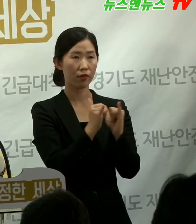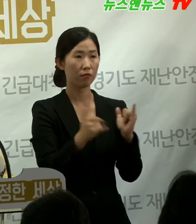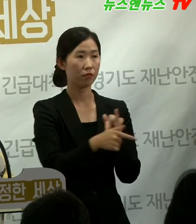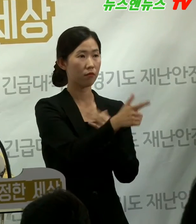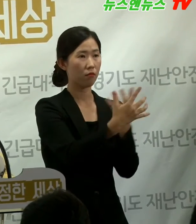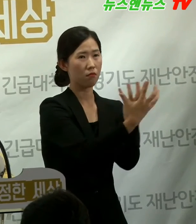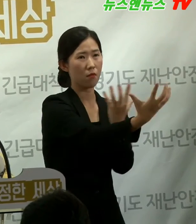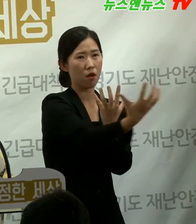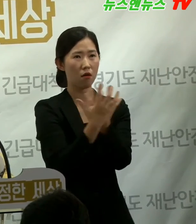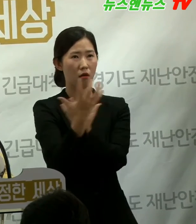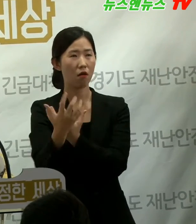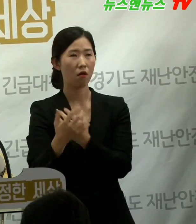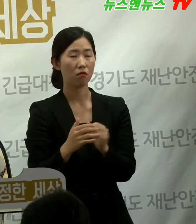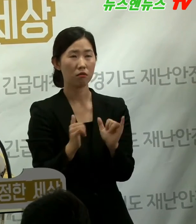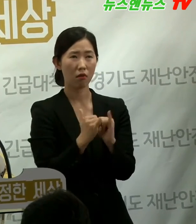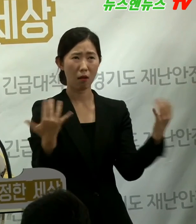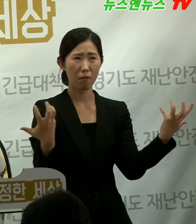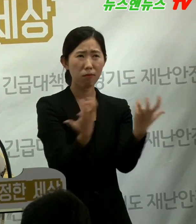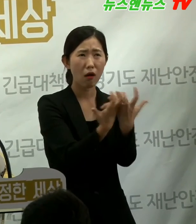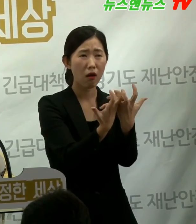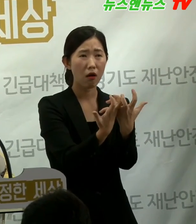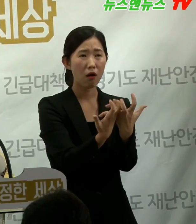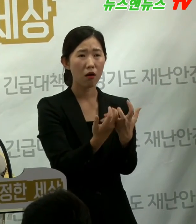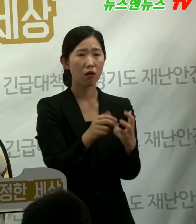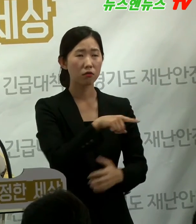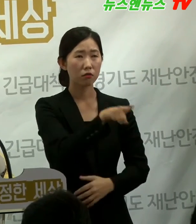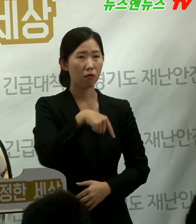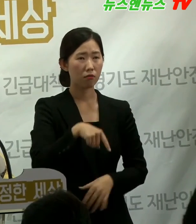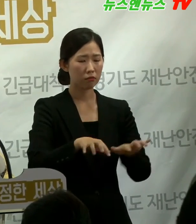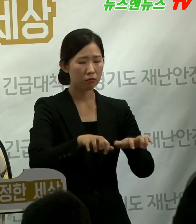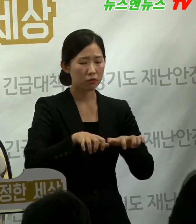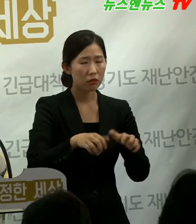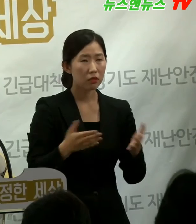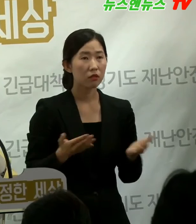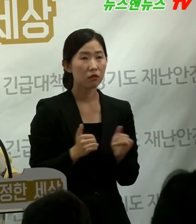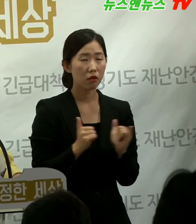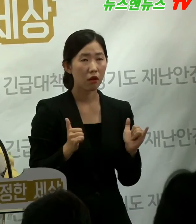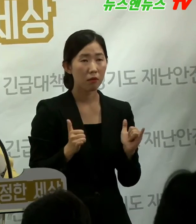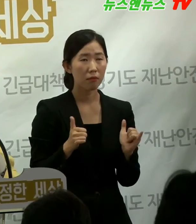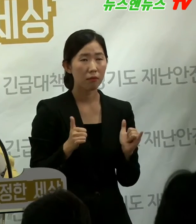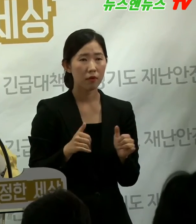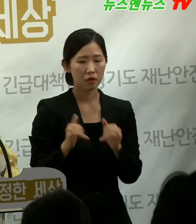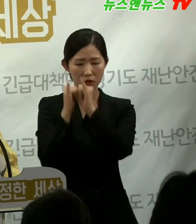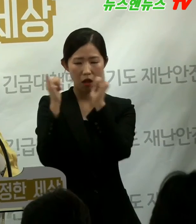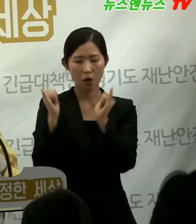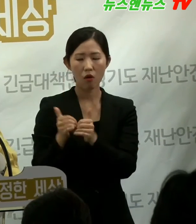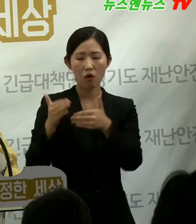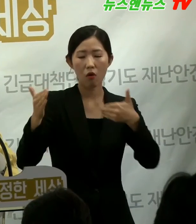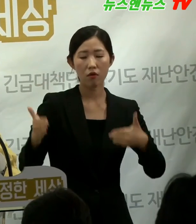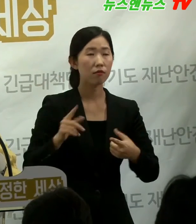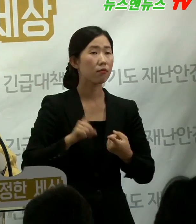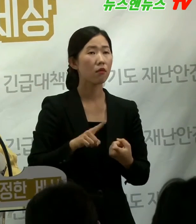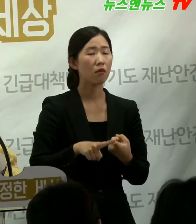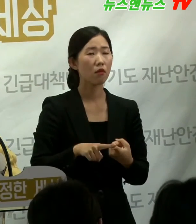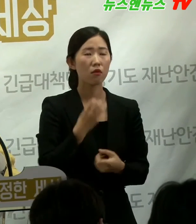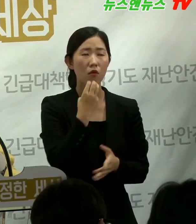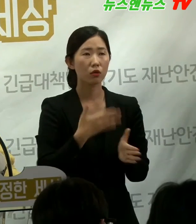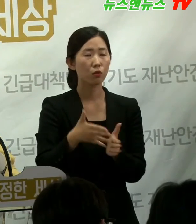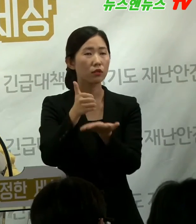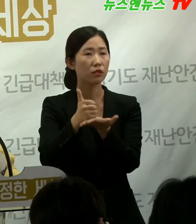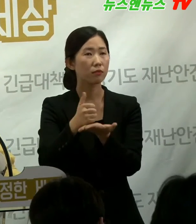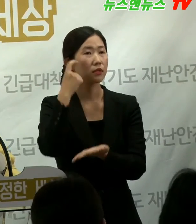하고 있습니다. 언론인들의 사회적 거리두기에 대한 지사님의 생각을 좀 말씀해 주시기 바랍니다. 네.